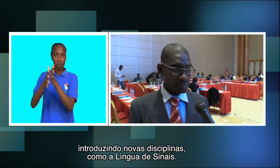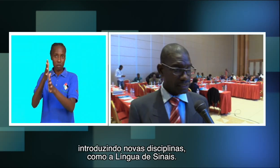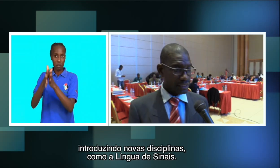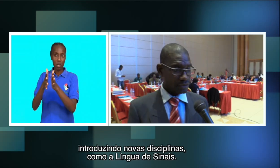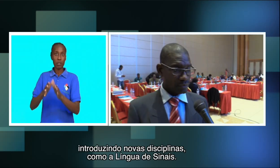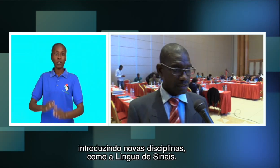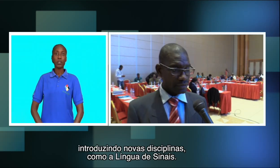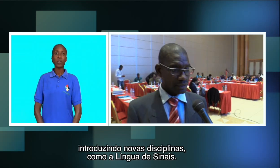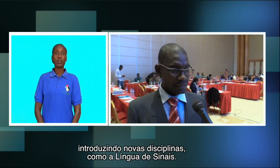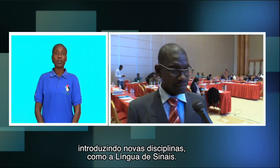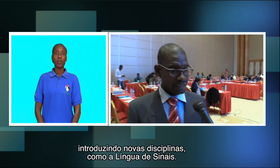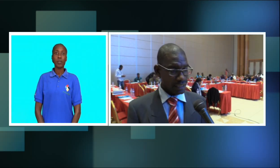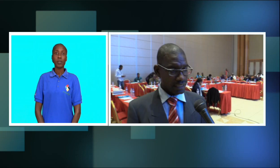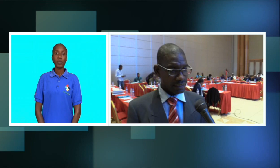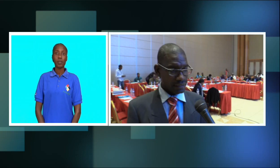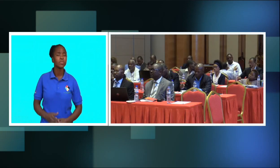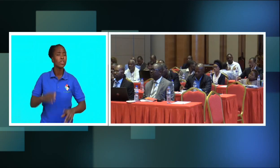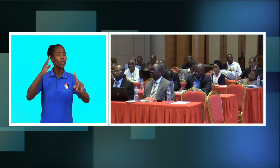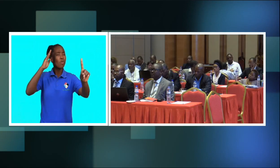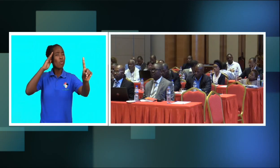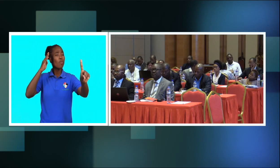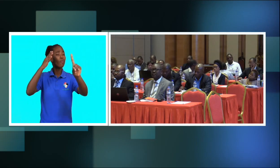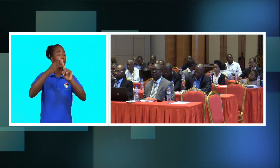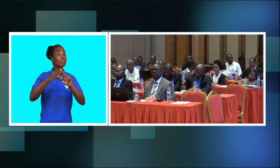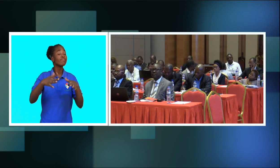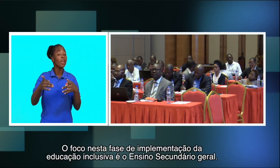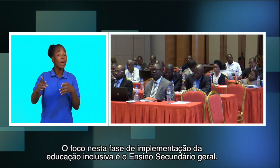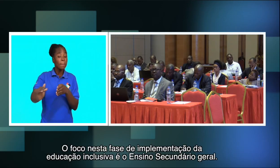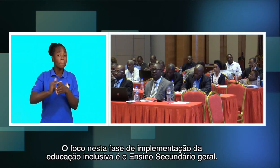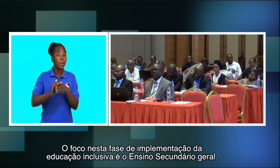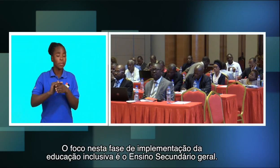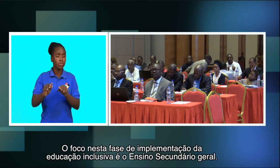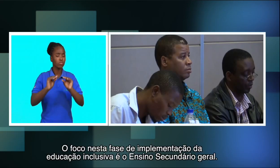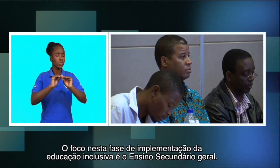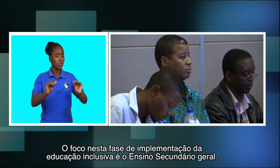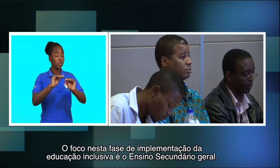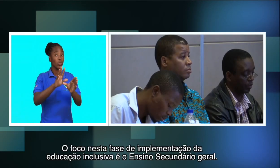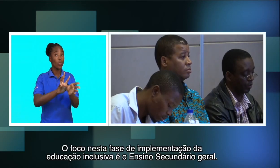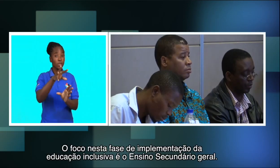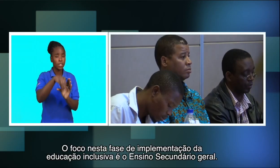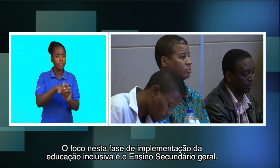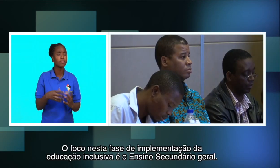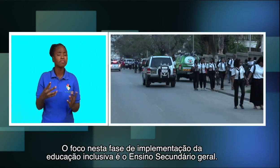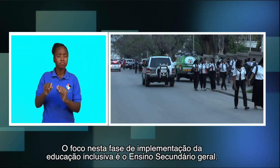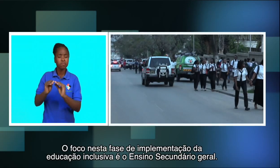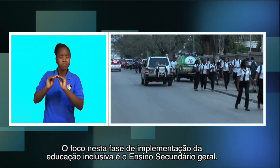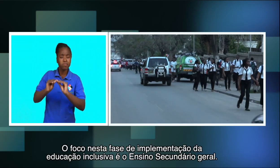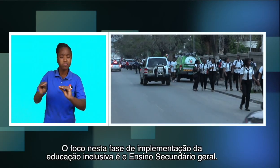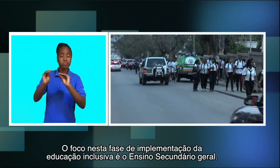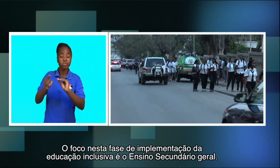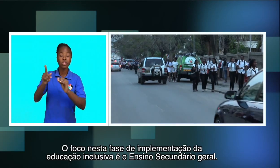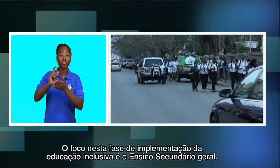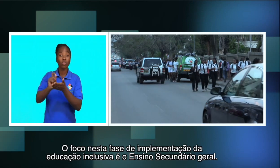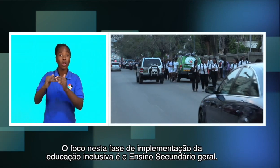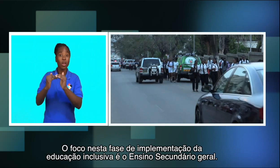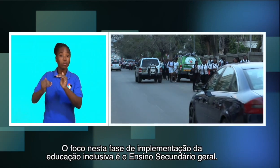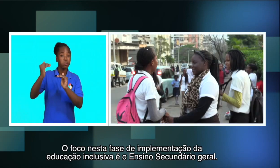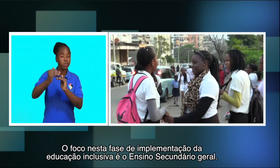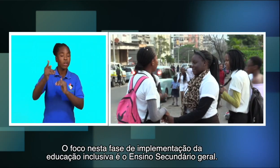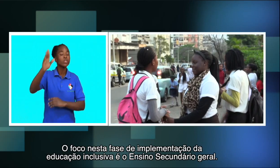novas disciplinas como a língua de sinais. O foco nesta fase de implementação da educação inclusiva é o